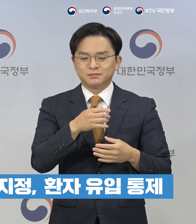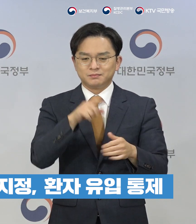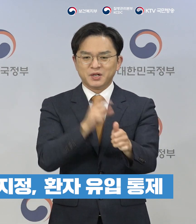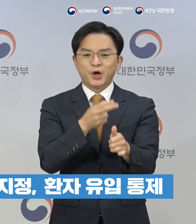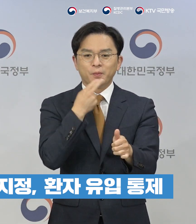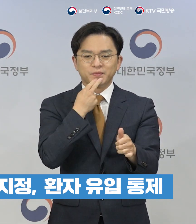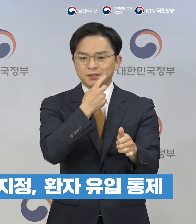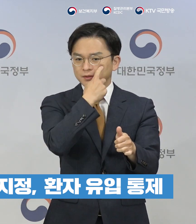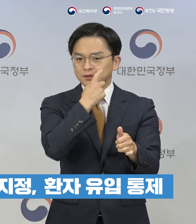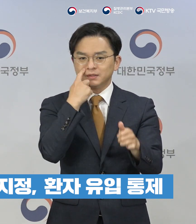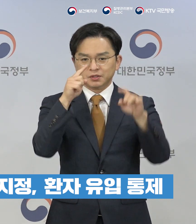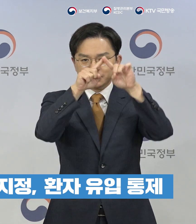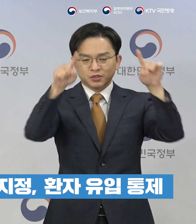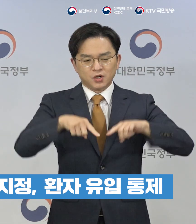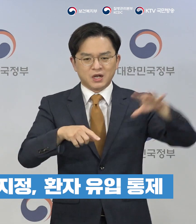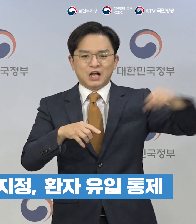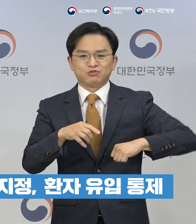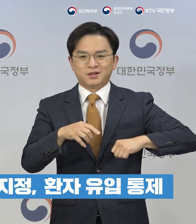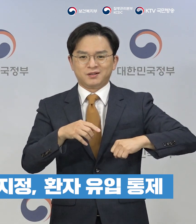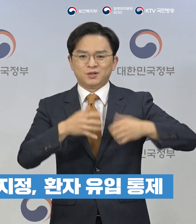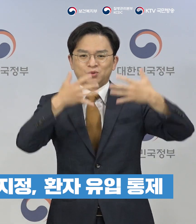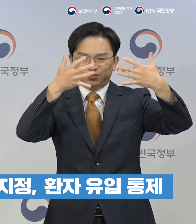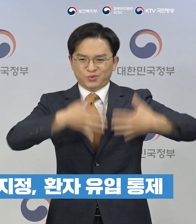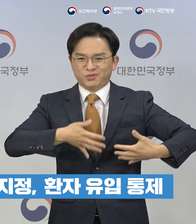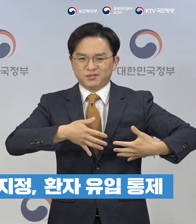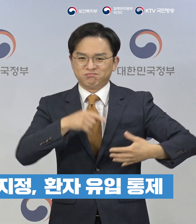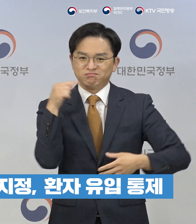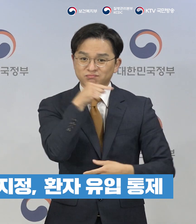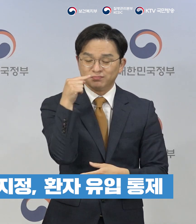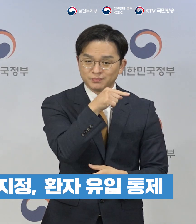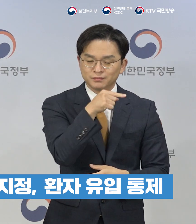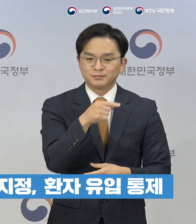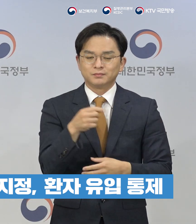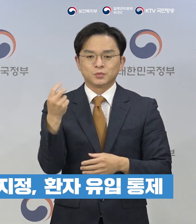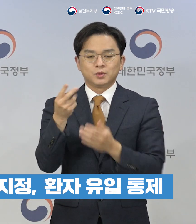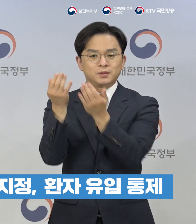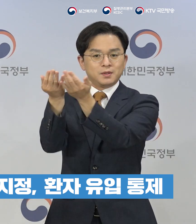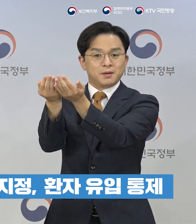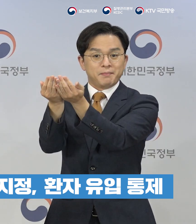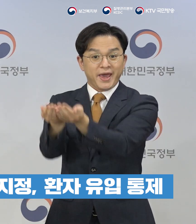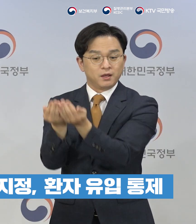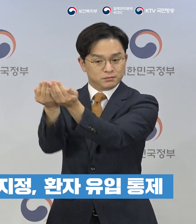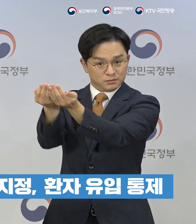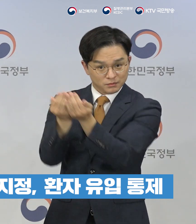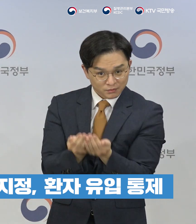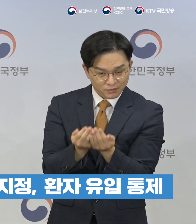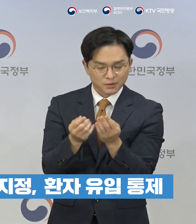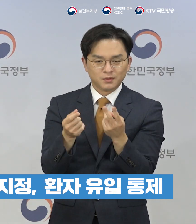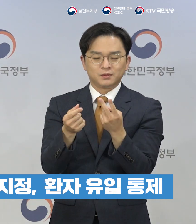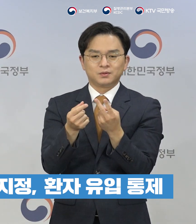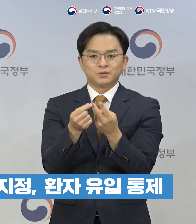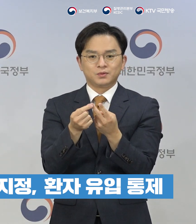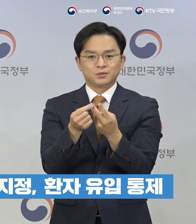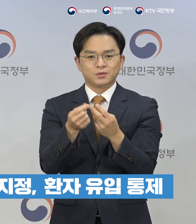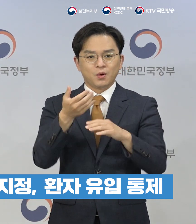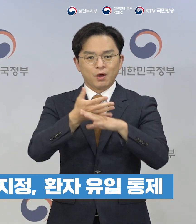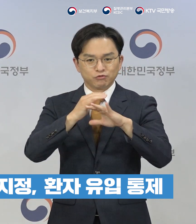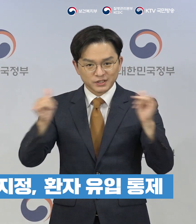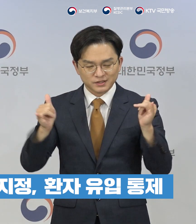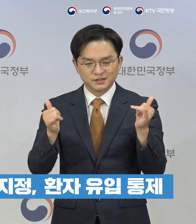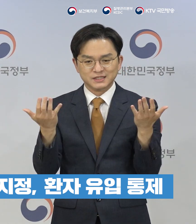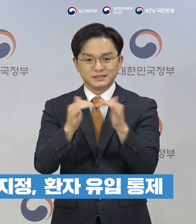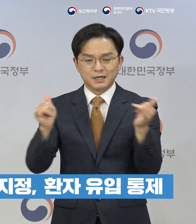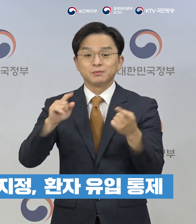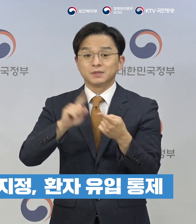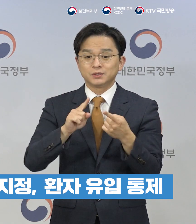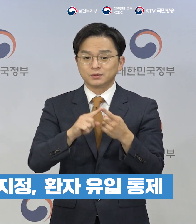결과서를 제출토록 하여 환자 유입을 통제하고 있습니다. 선원, 외국인 근로자 등 사각지대에